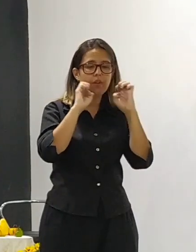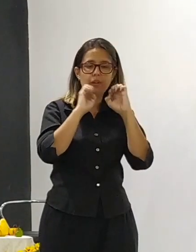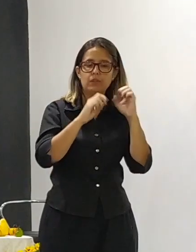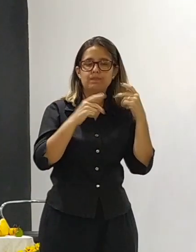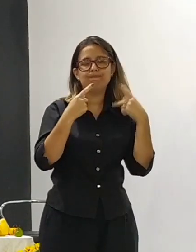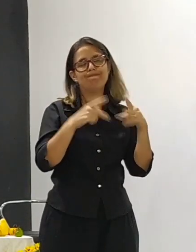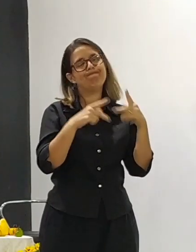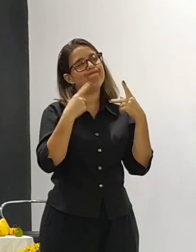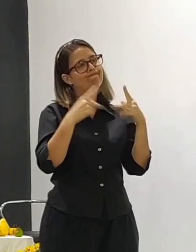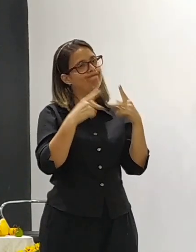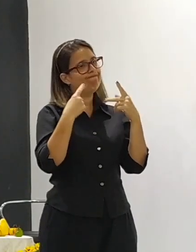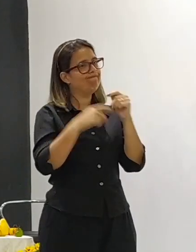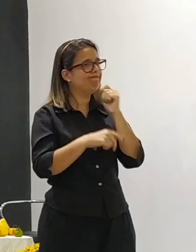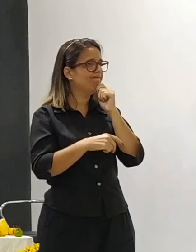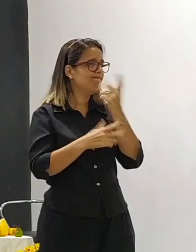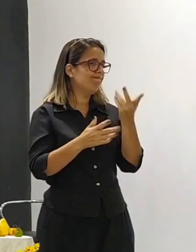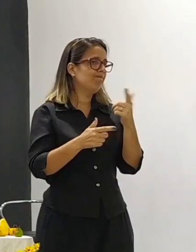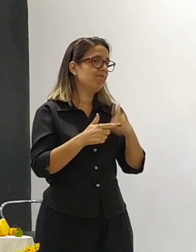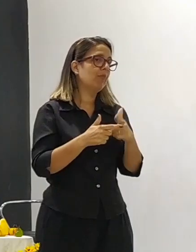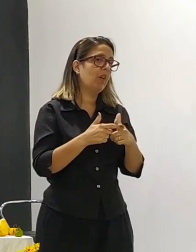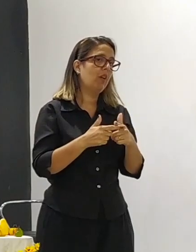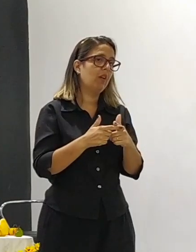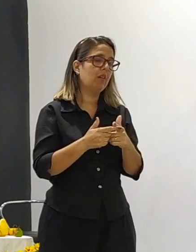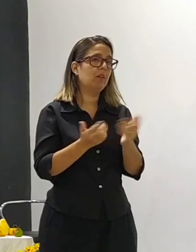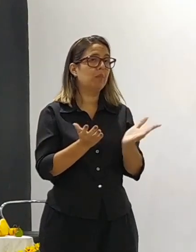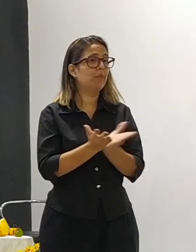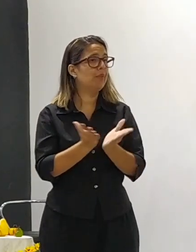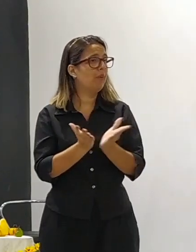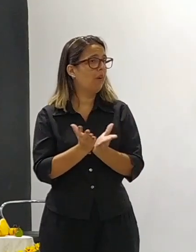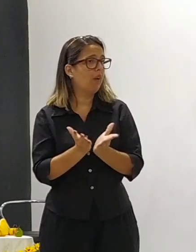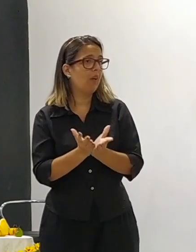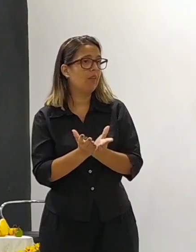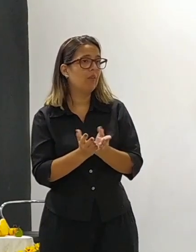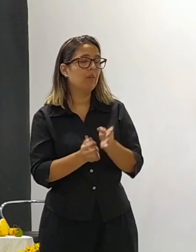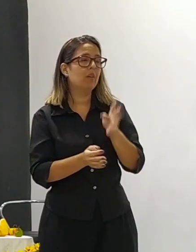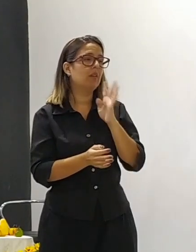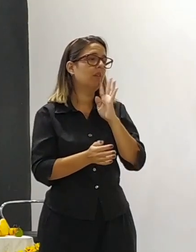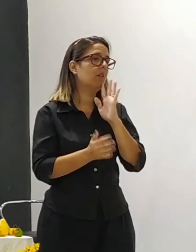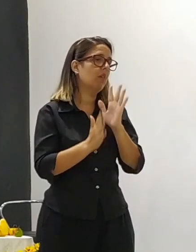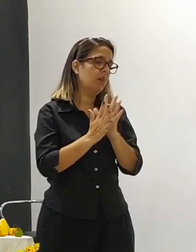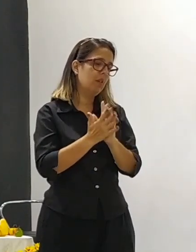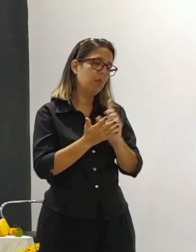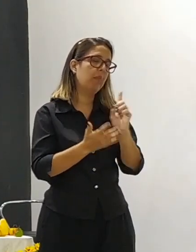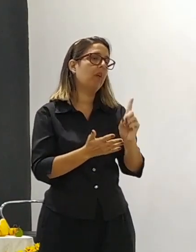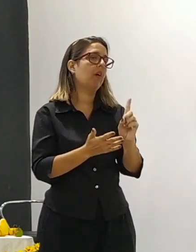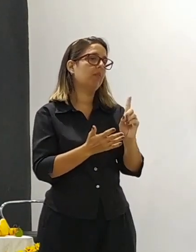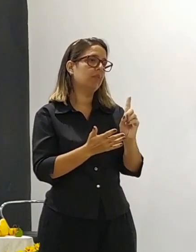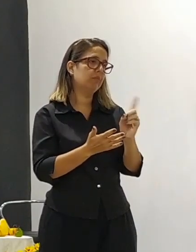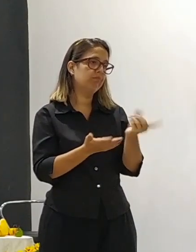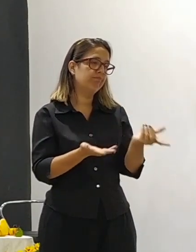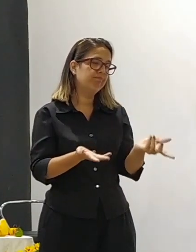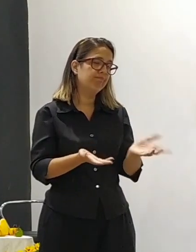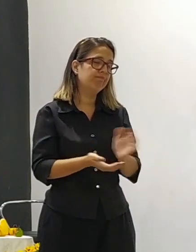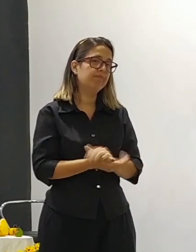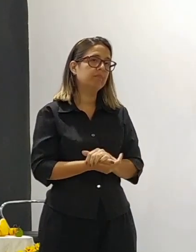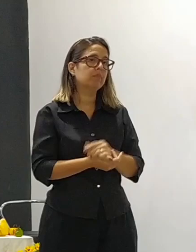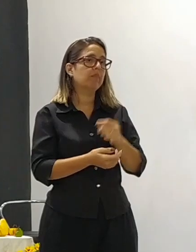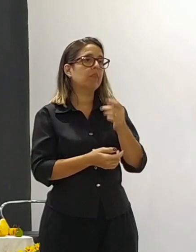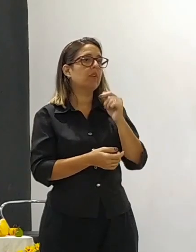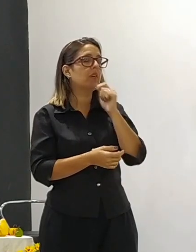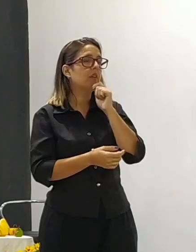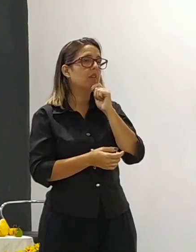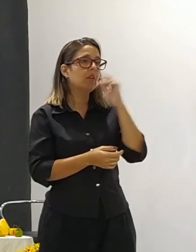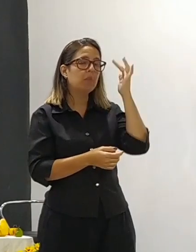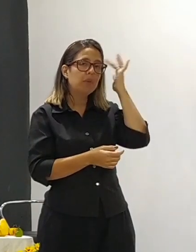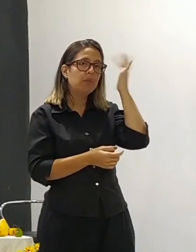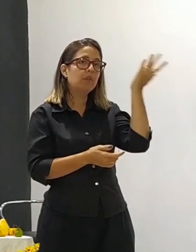verdade. Porque está cheio de crente menino que não conhece a palavra, que está vivendo direitinho, mas que precisava já